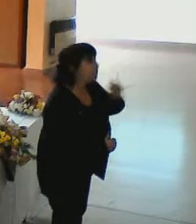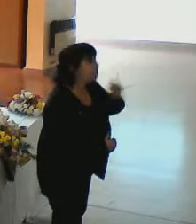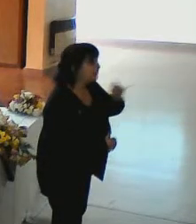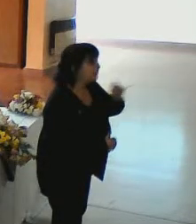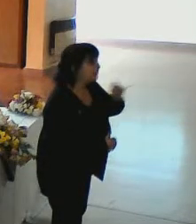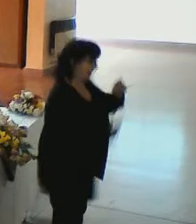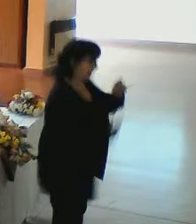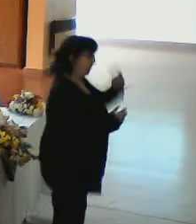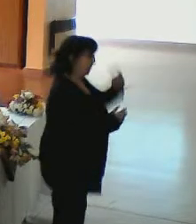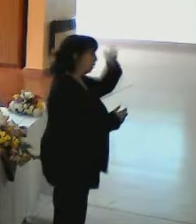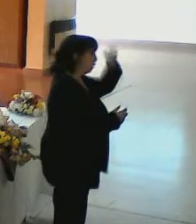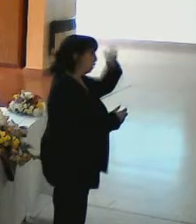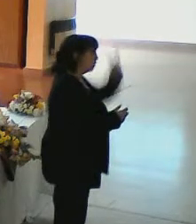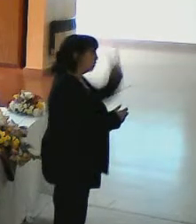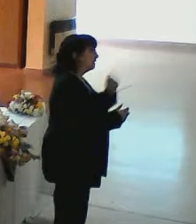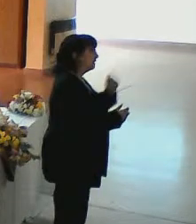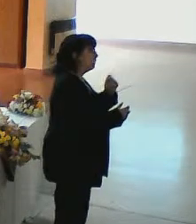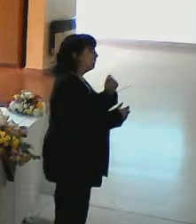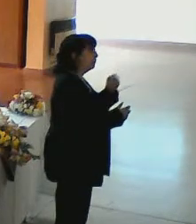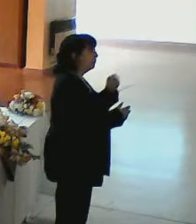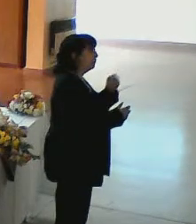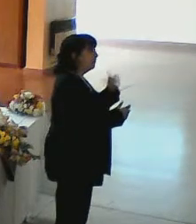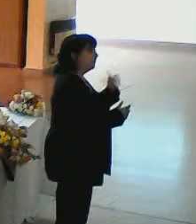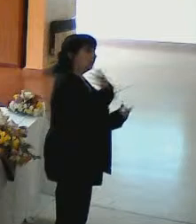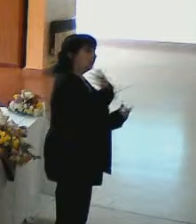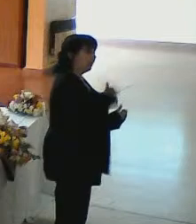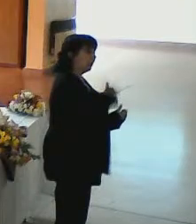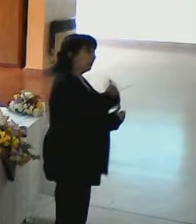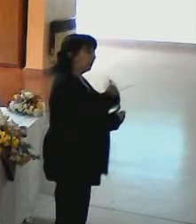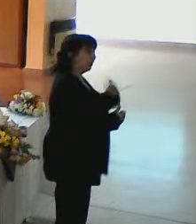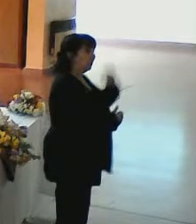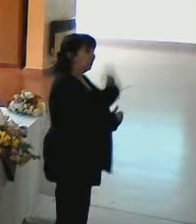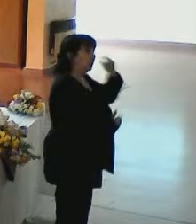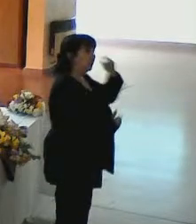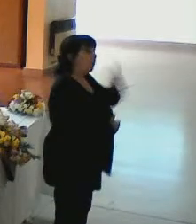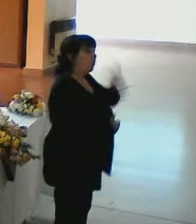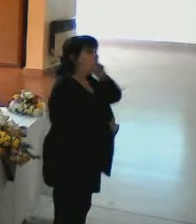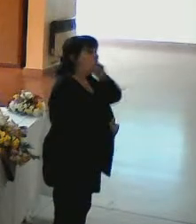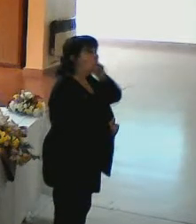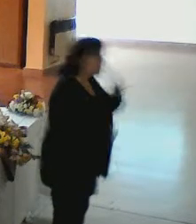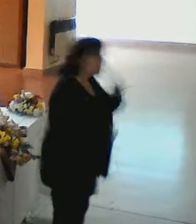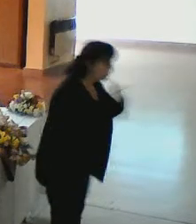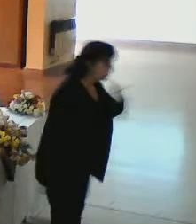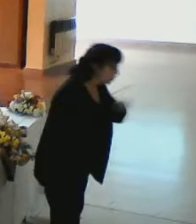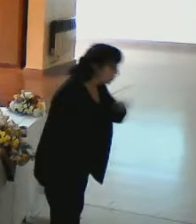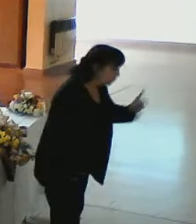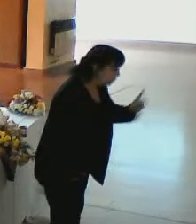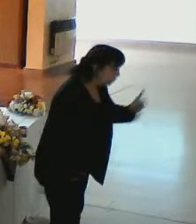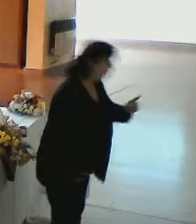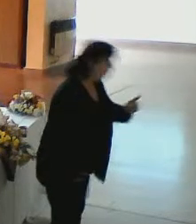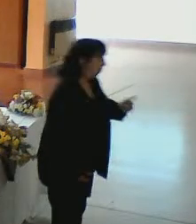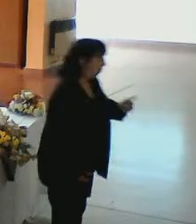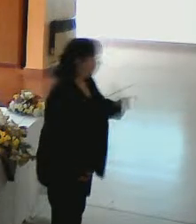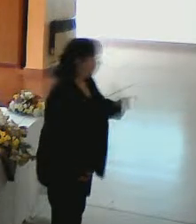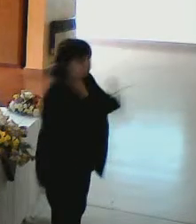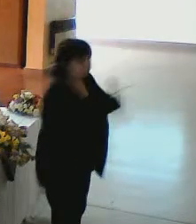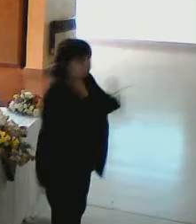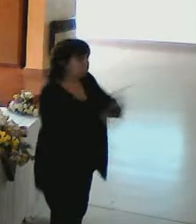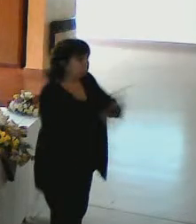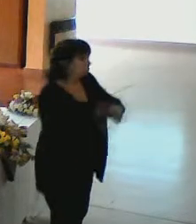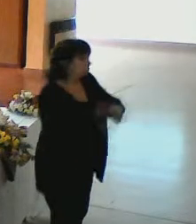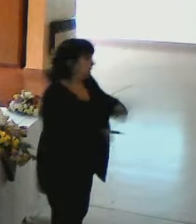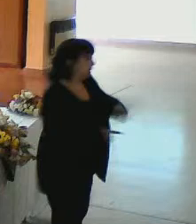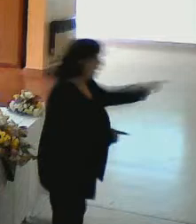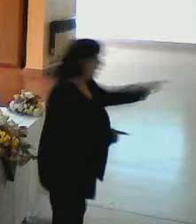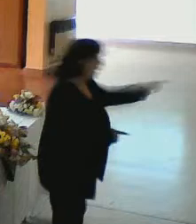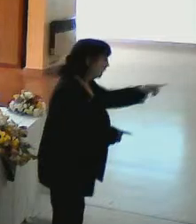A los 12 meses no imita gestos, no comprende el no señala con el índice, no comprende órdenes